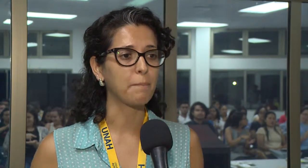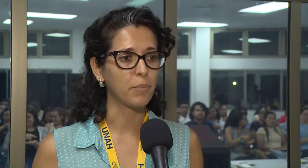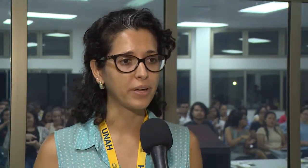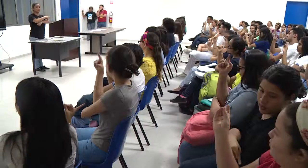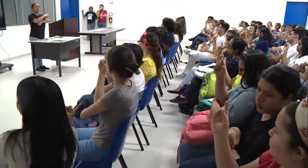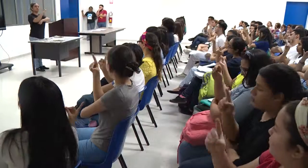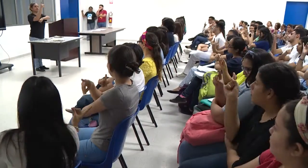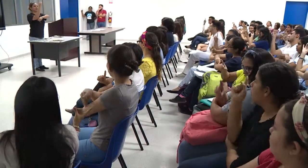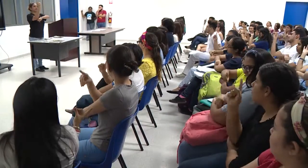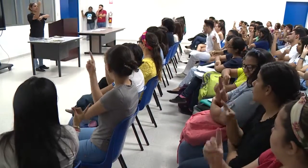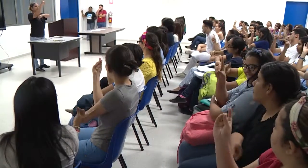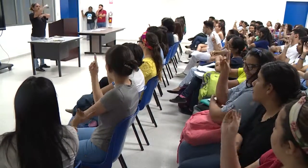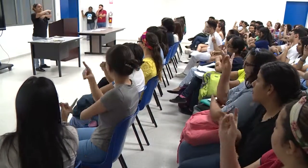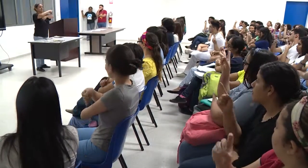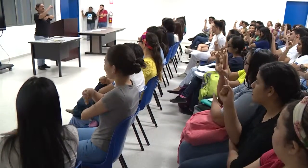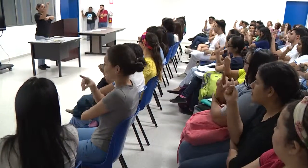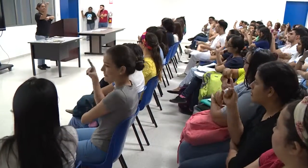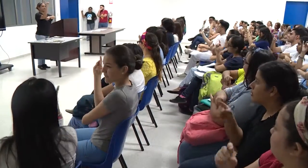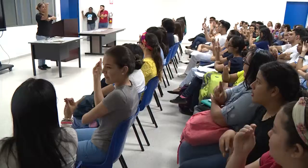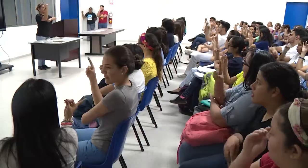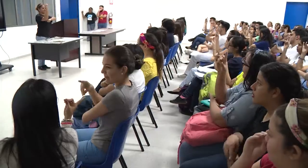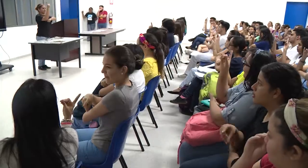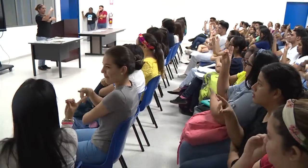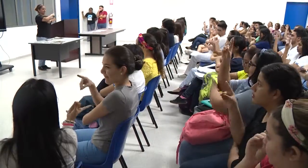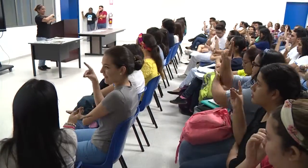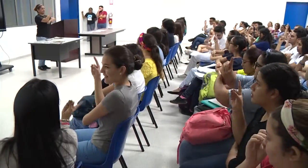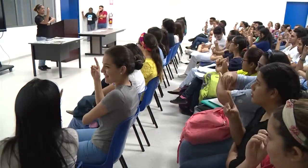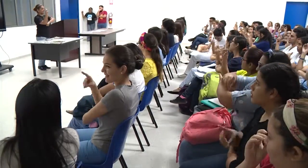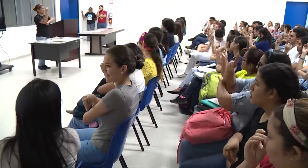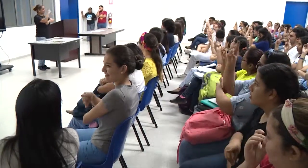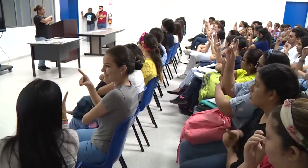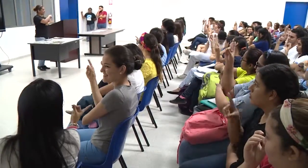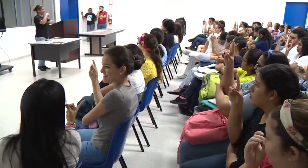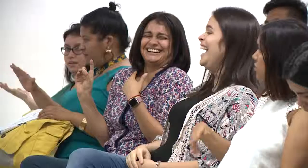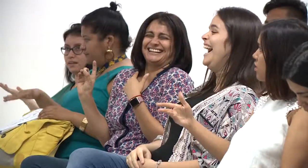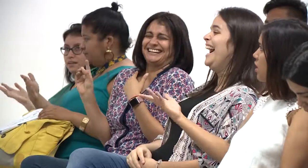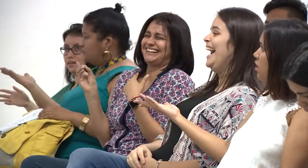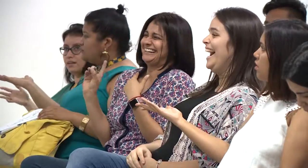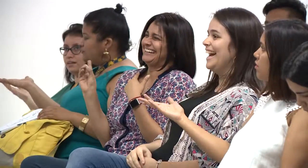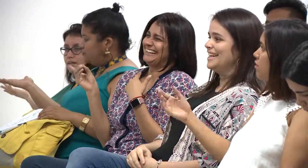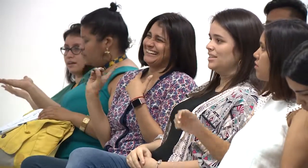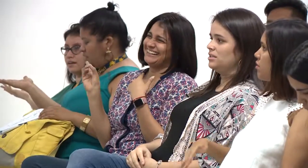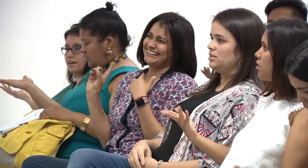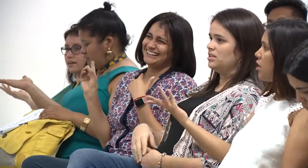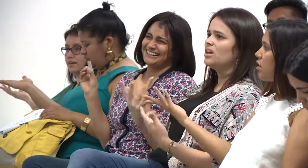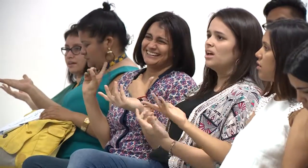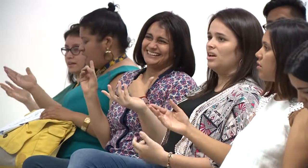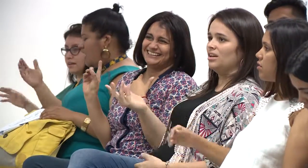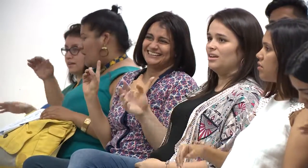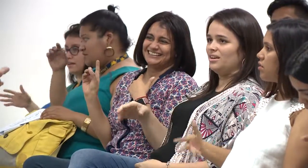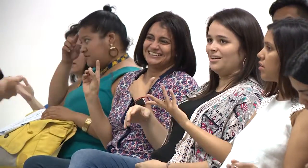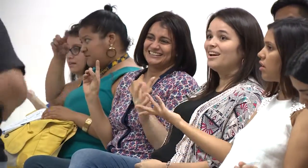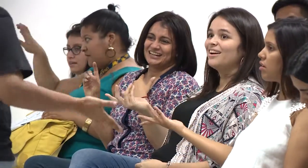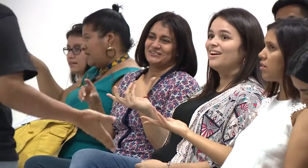era muy importante tener una actividad como esta, aprender lengua de señas hondureñas. Queríamos activar la